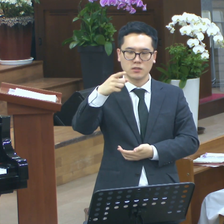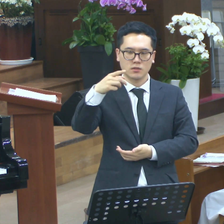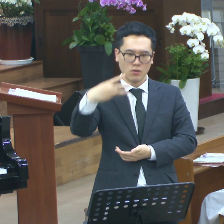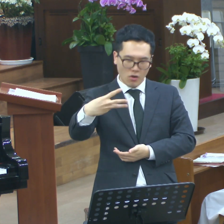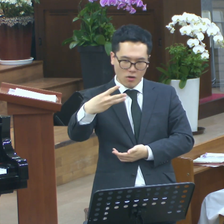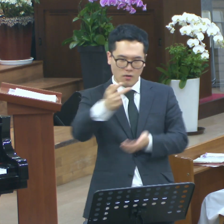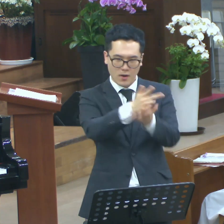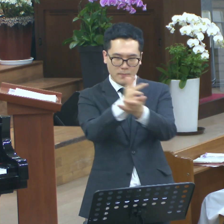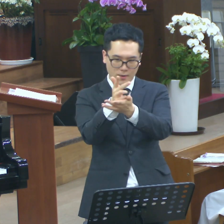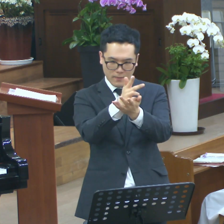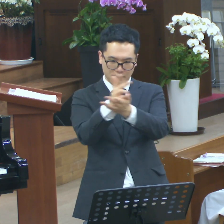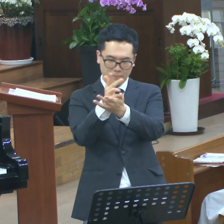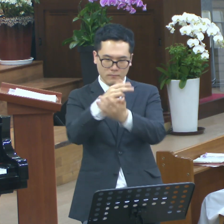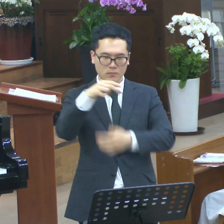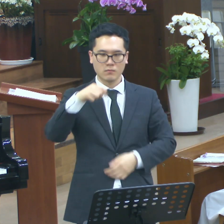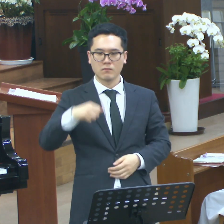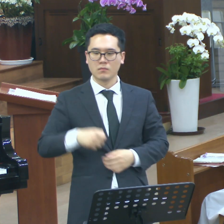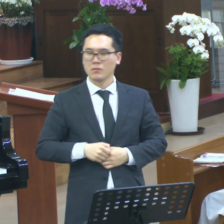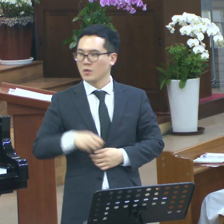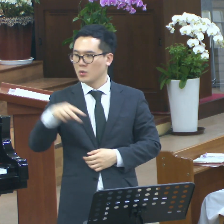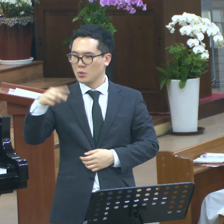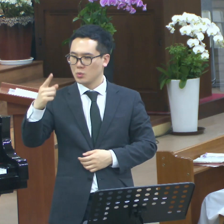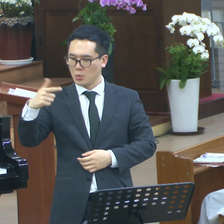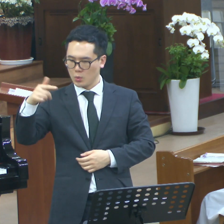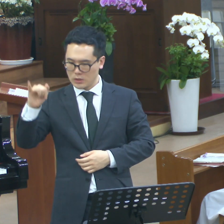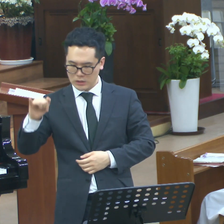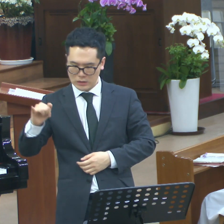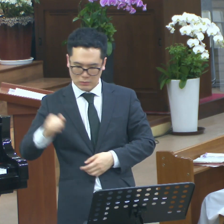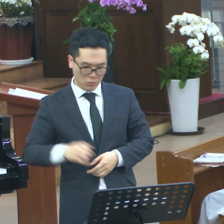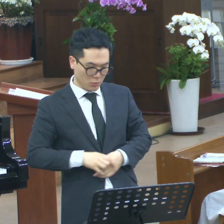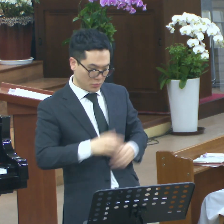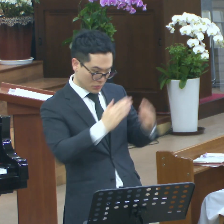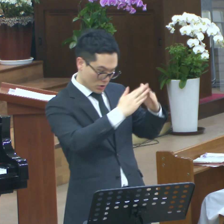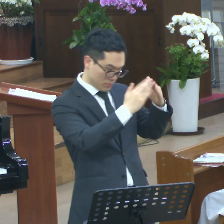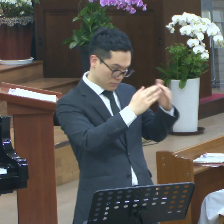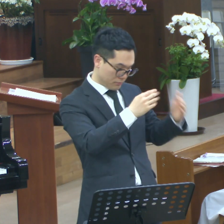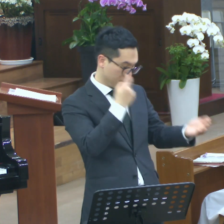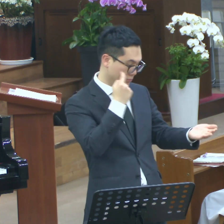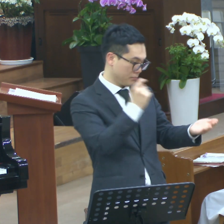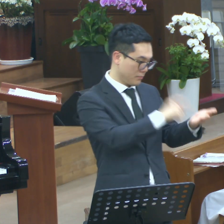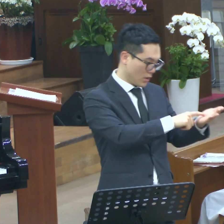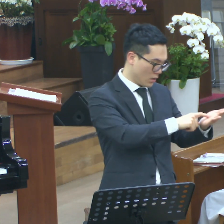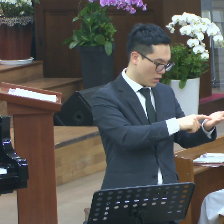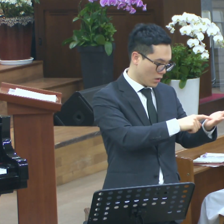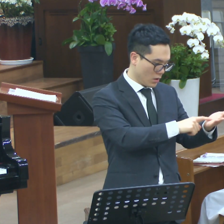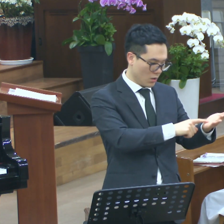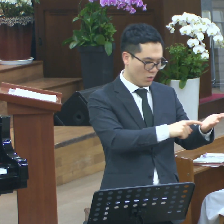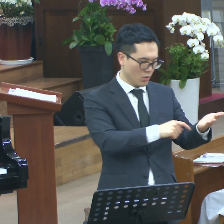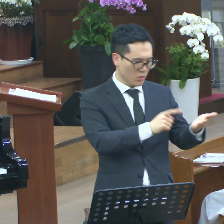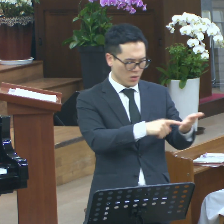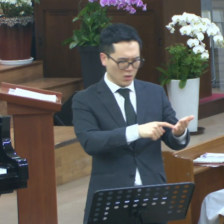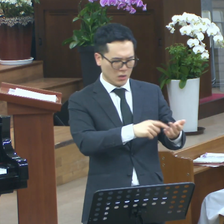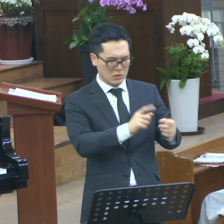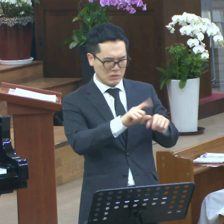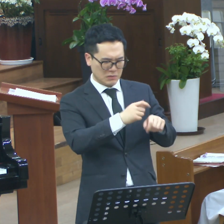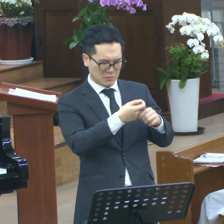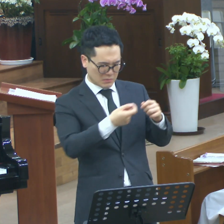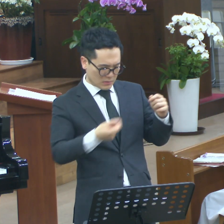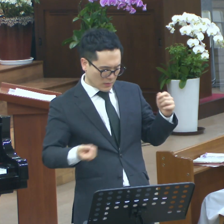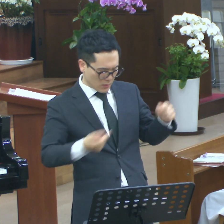카메라 옛날에 썼던 거 한 2만 장 찍고 렌즈가 나갔어요. 근데 더 이상 쓸 수가 없고 쓸 수 있다 할지라도 화소가 약하기